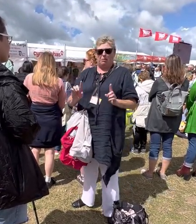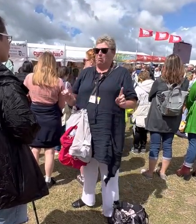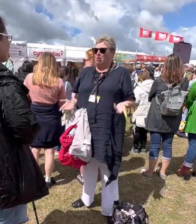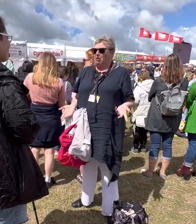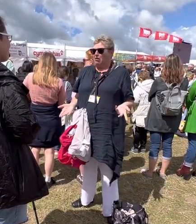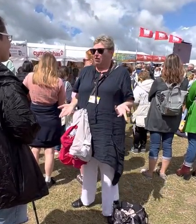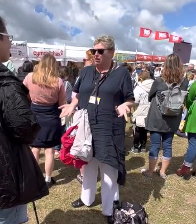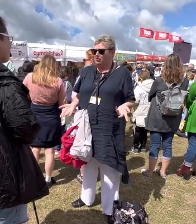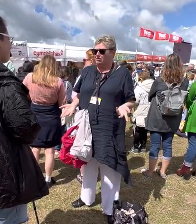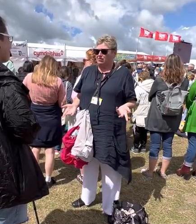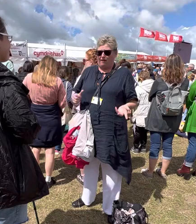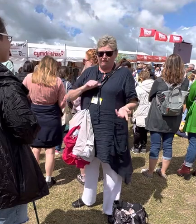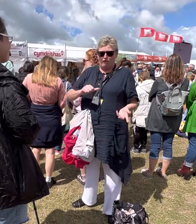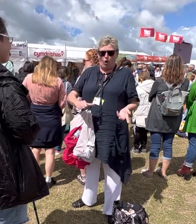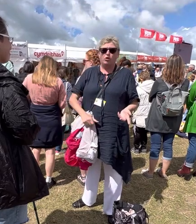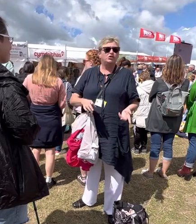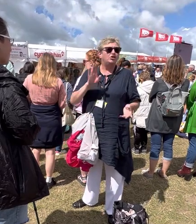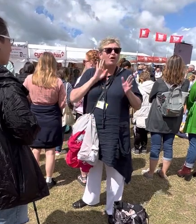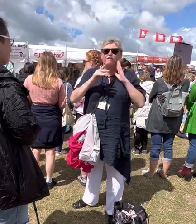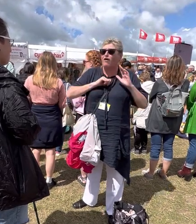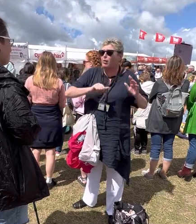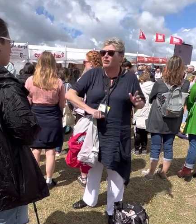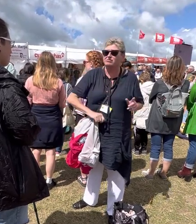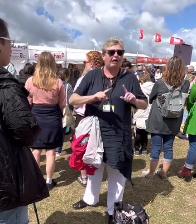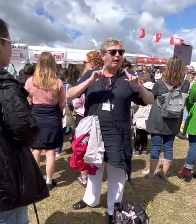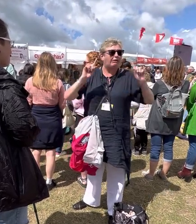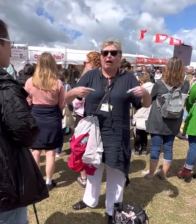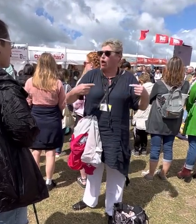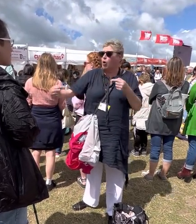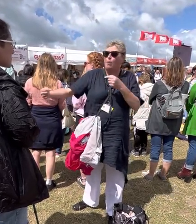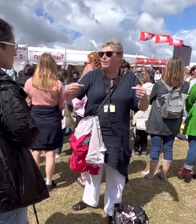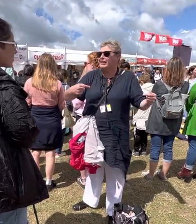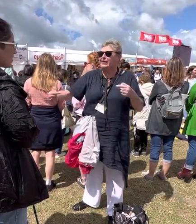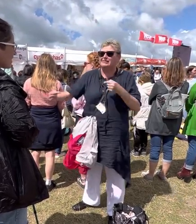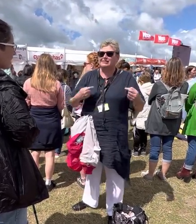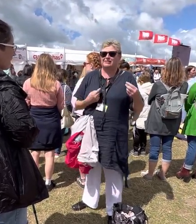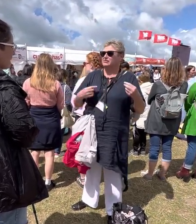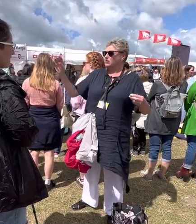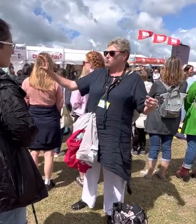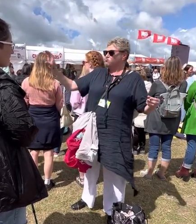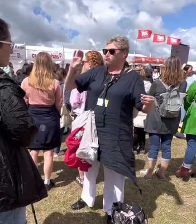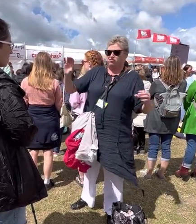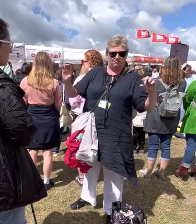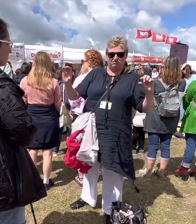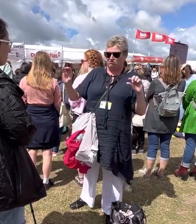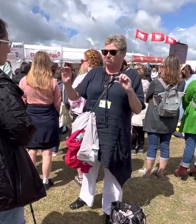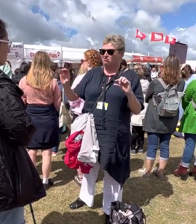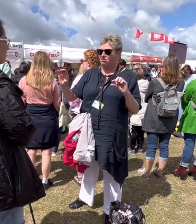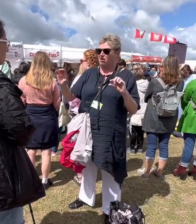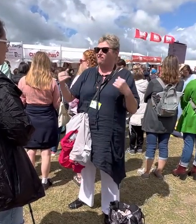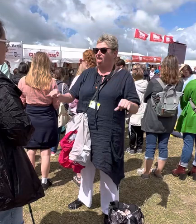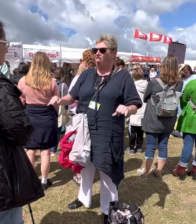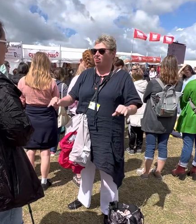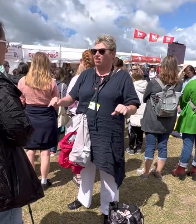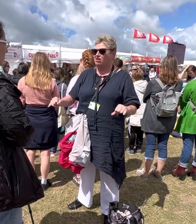bod ffermwyr ifanc yn methu cystadlu yn erbyn pwrs diben draw Llywodraeth Cymru ar ean chi a